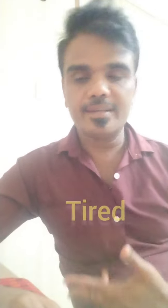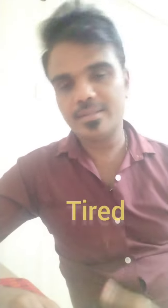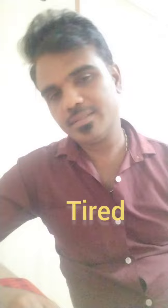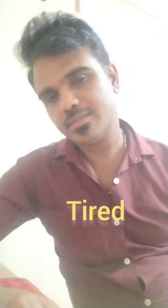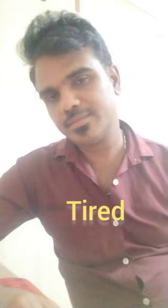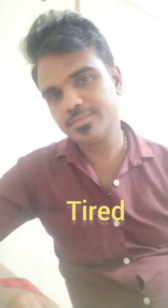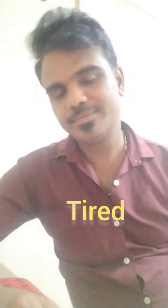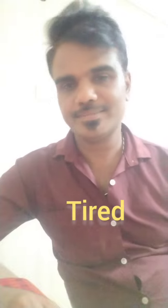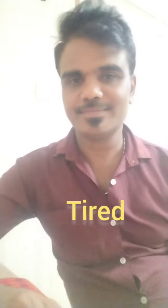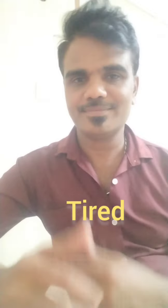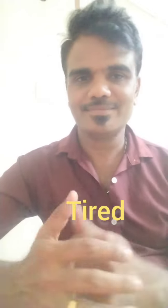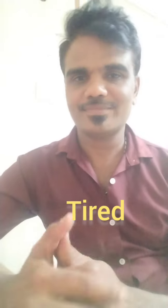டயர்டு,